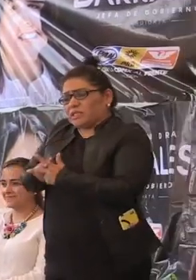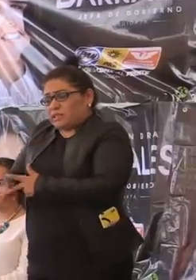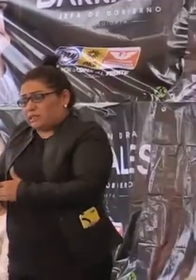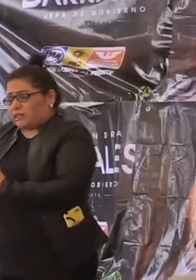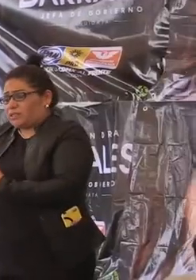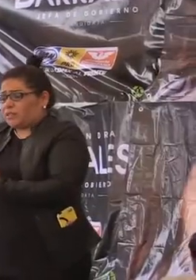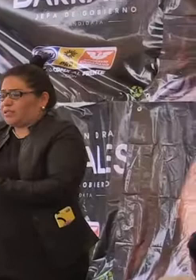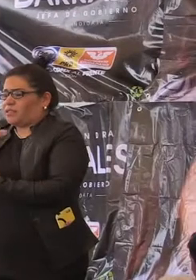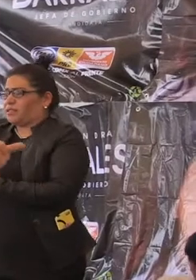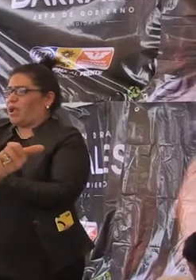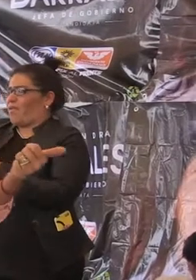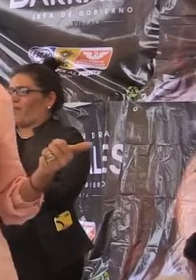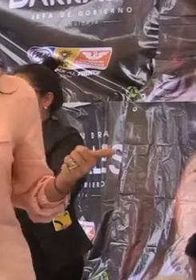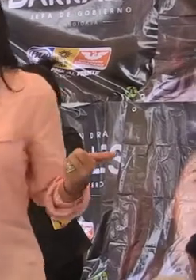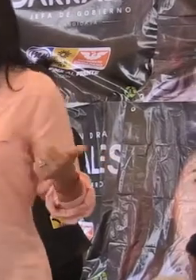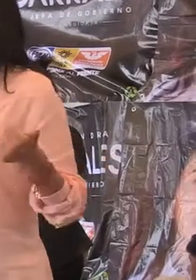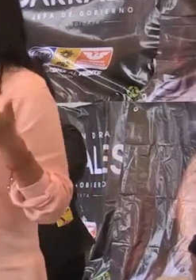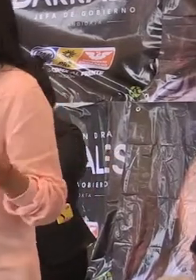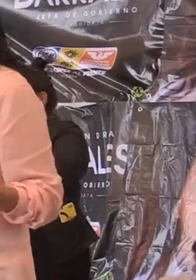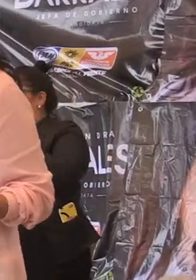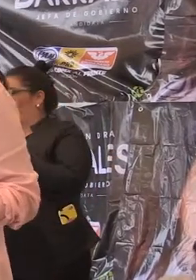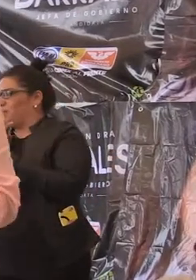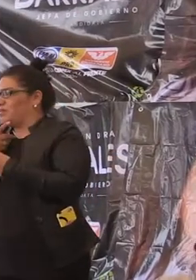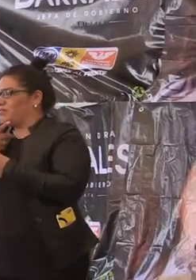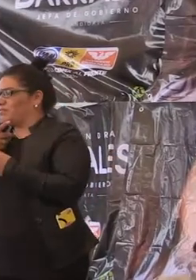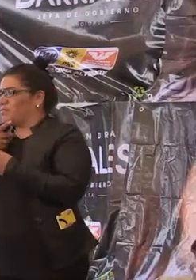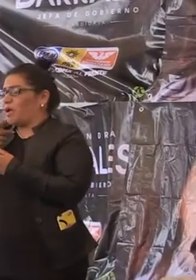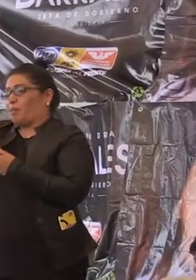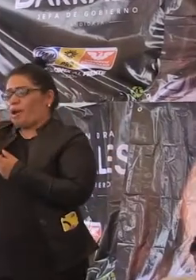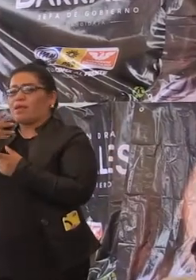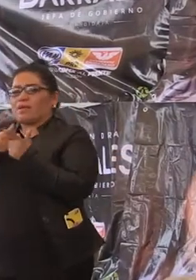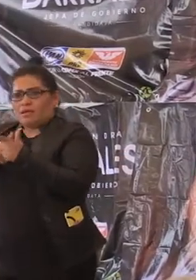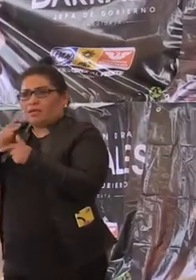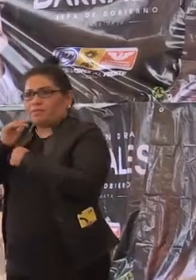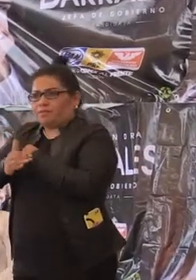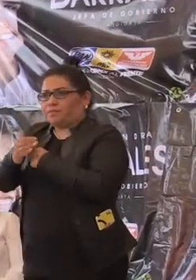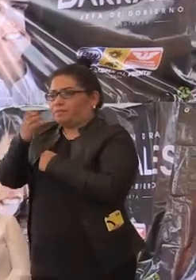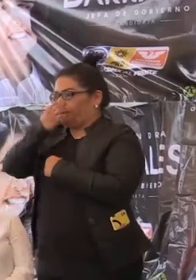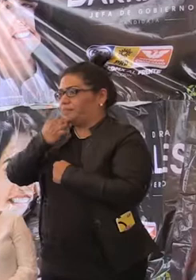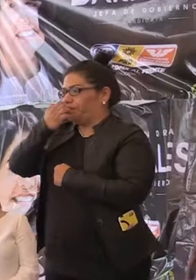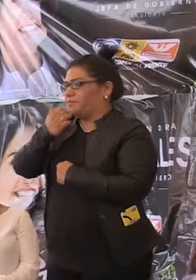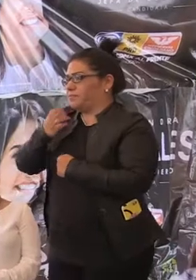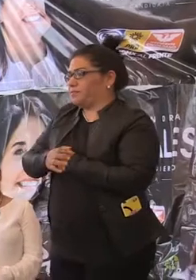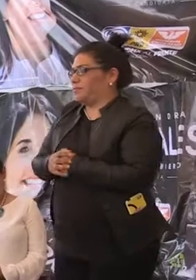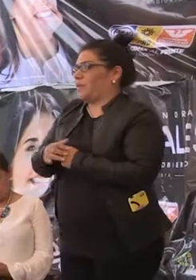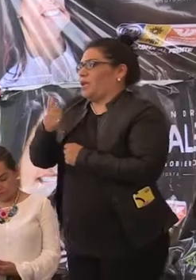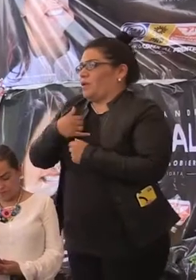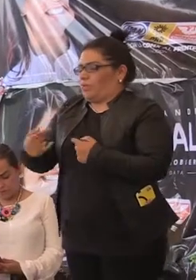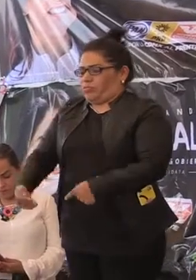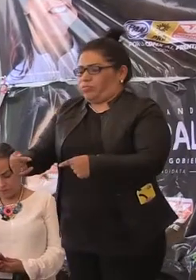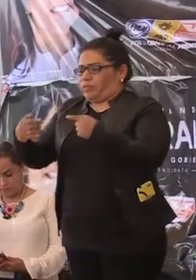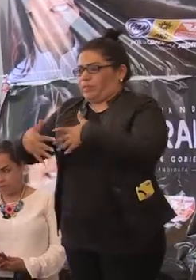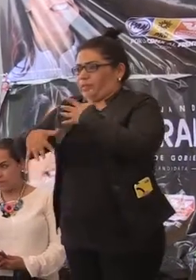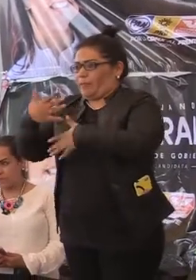hacen. Porque a mí nadie me va a platicar lo que hay que hacer para tener que terminar la escuela, porque yo desde chica,